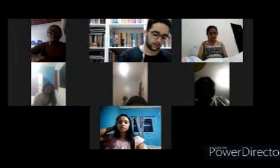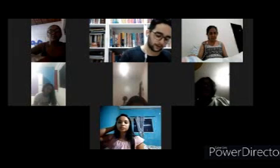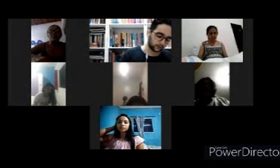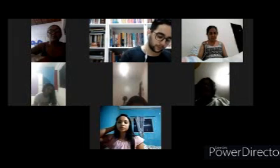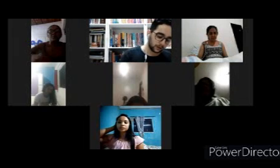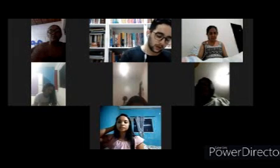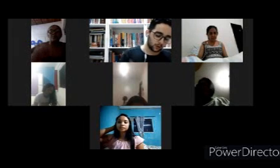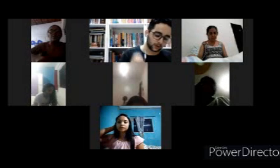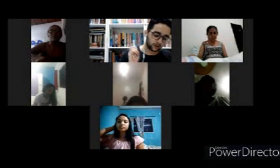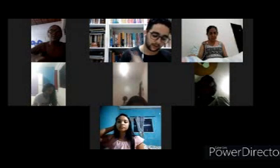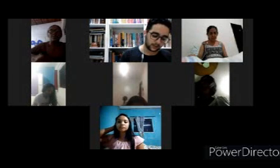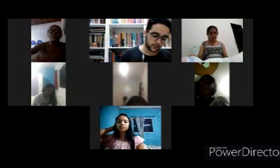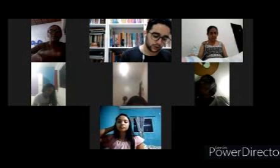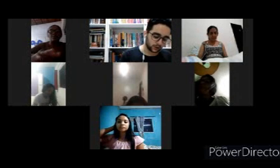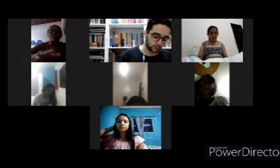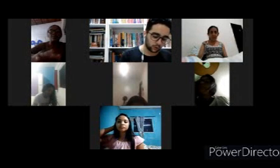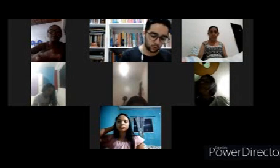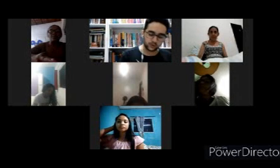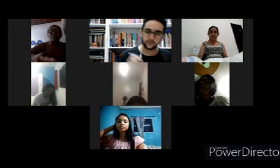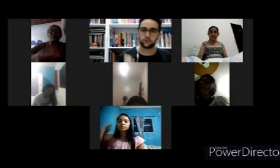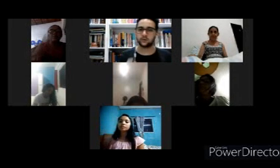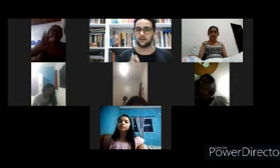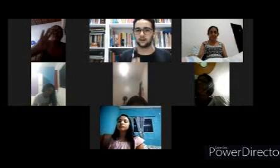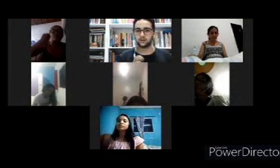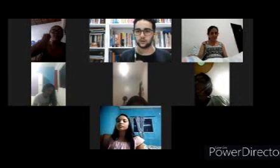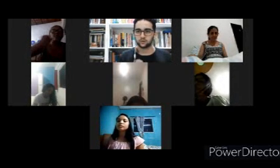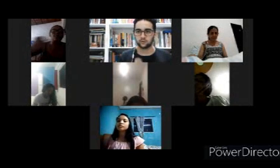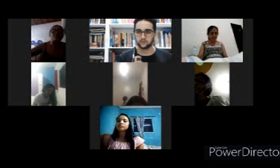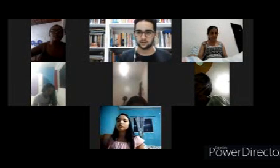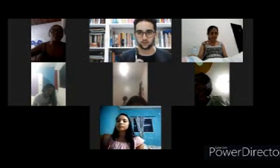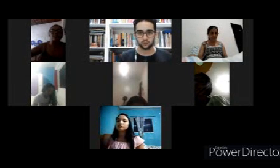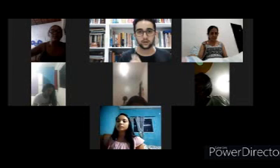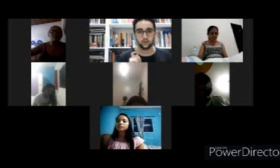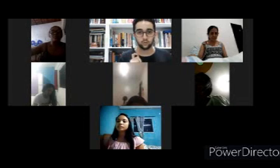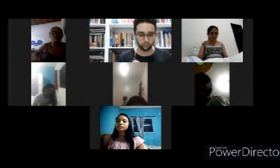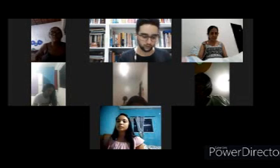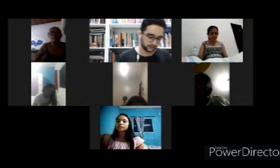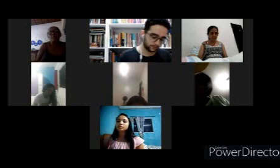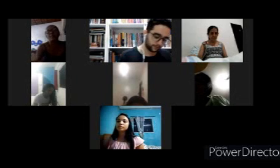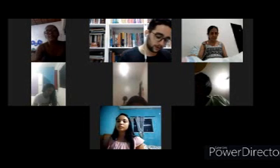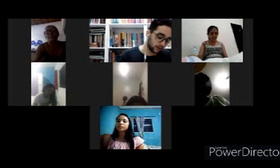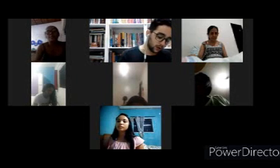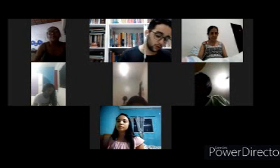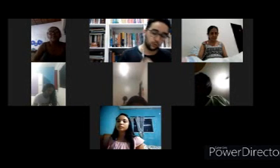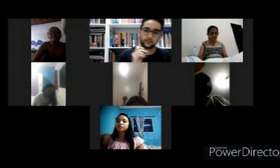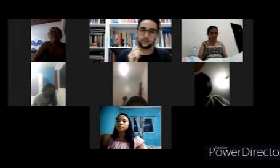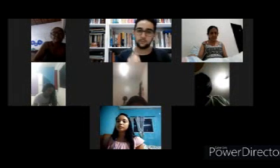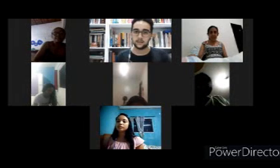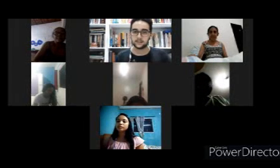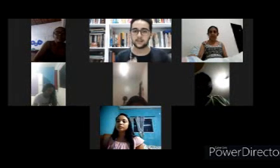alfabeto. Eu quero que vocês me digam 2 frutas da que a gente estudou que vocês gostem. 2 bebidas que a